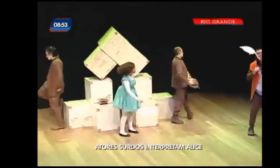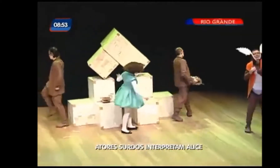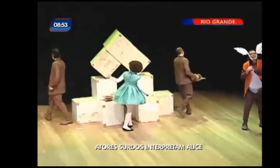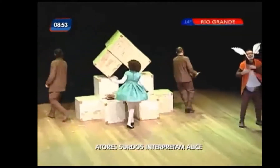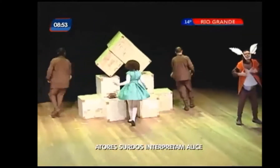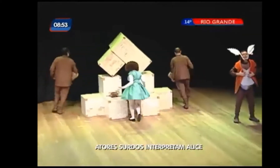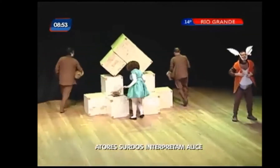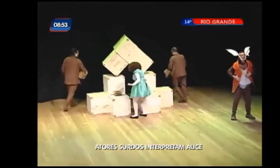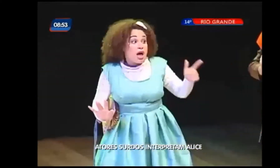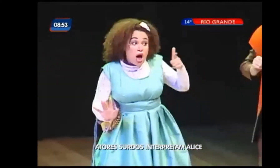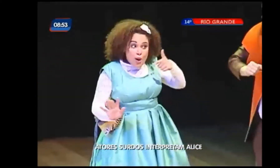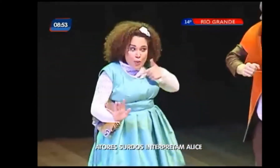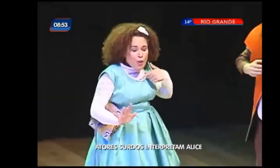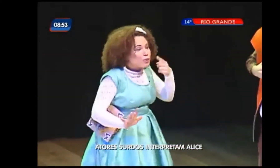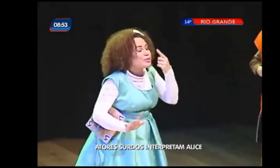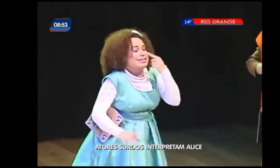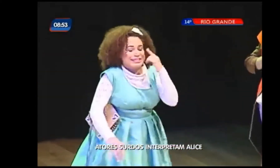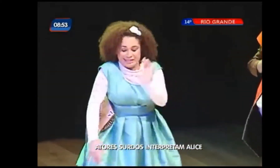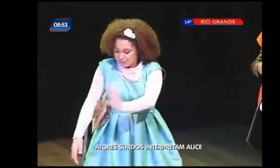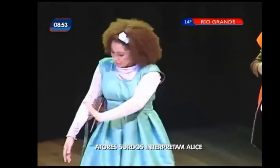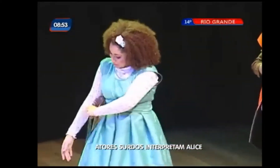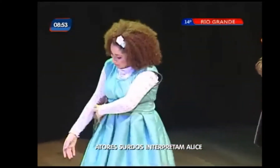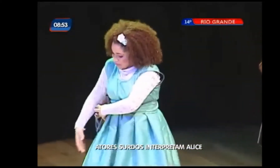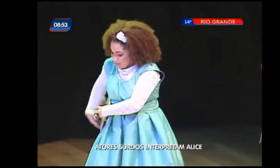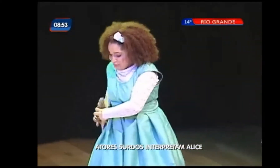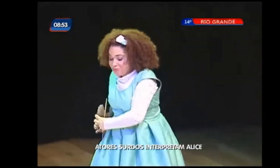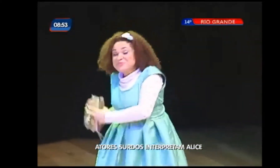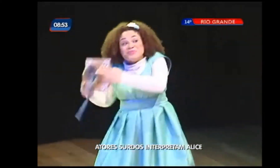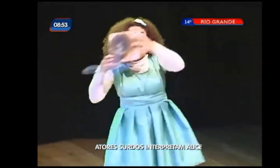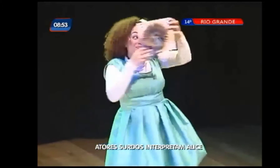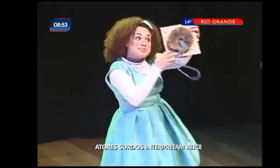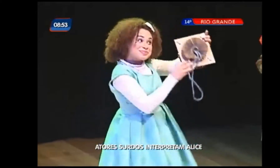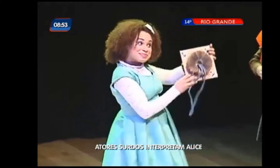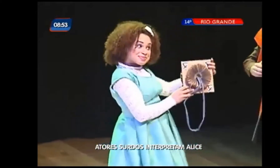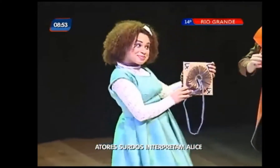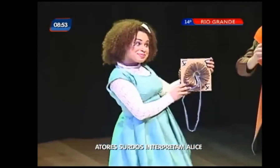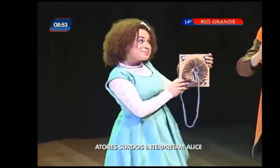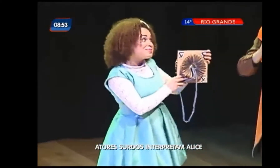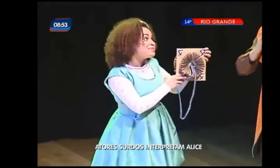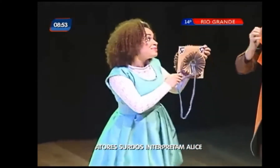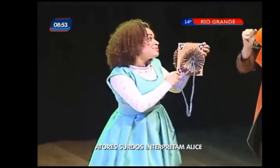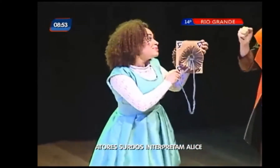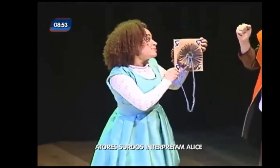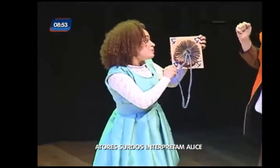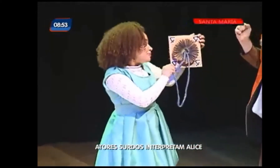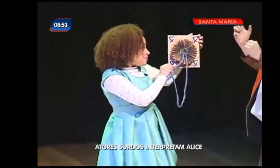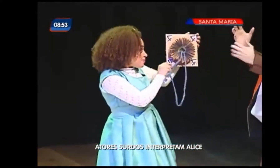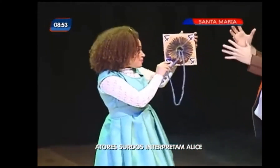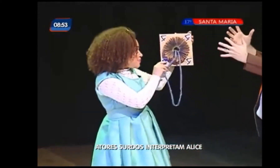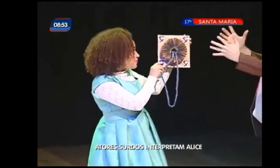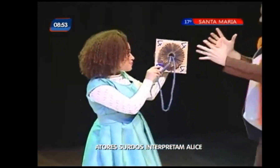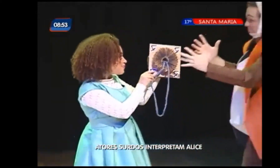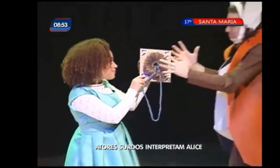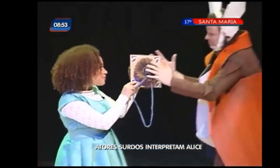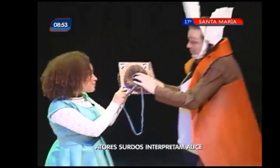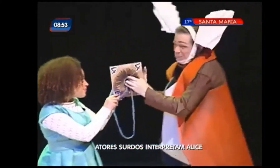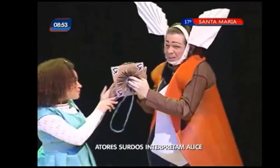E essa a gente está mostrando uma outra Alice, né? Que nós temos diferentes tipos de Alice. E isso é o que nós queríamos mostrar